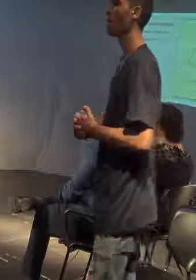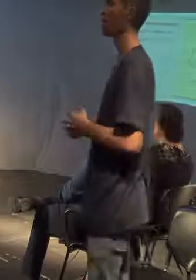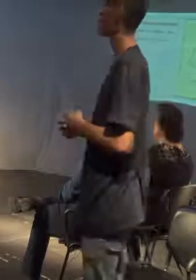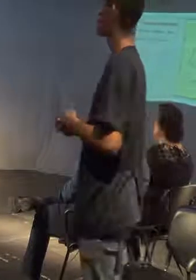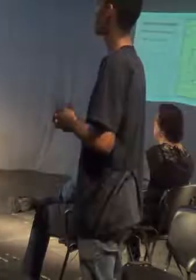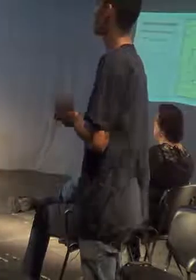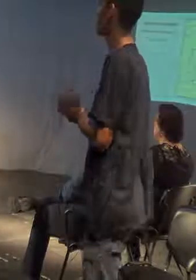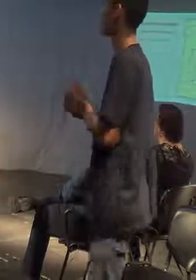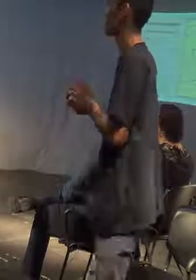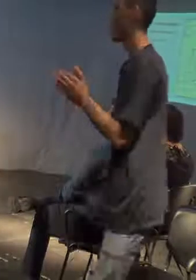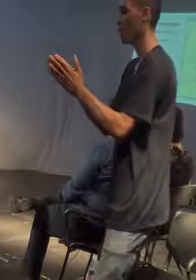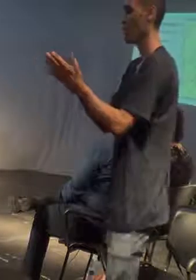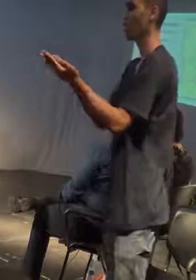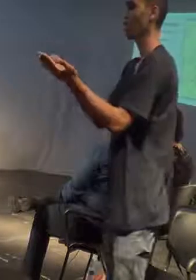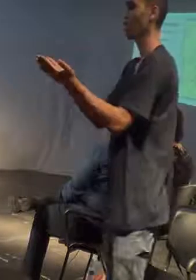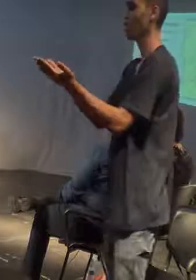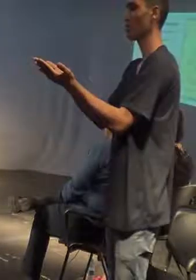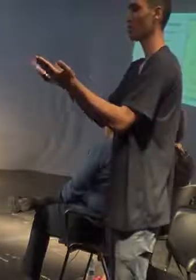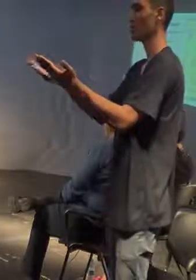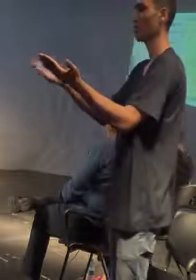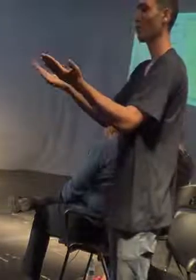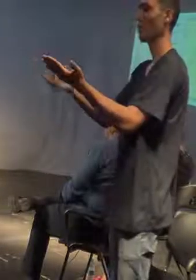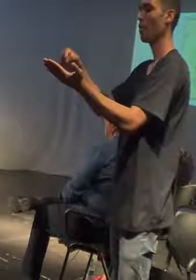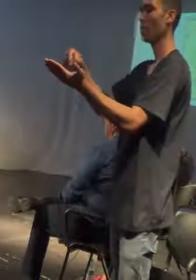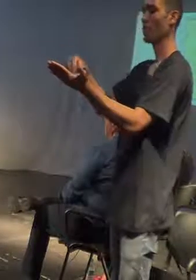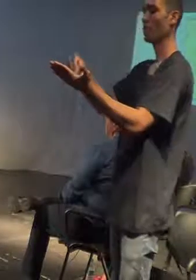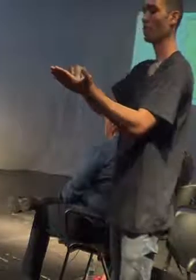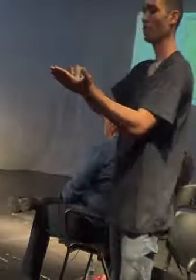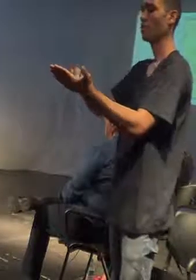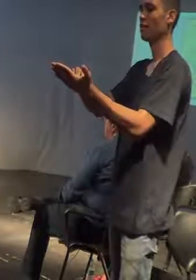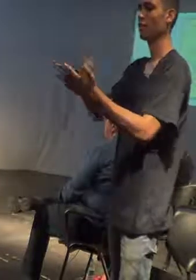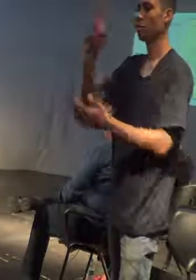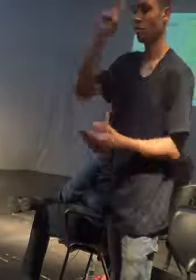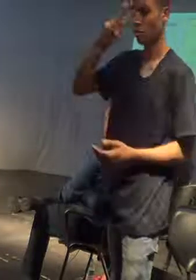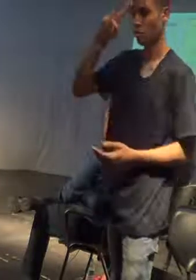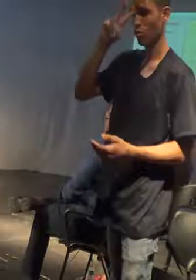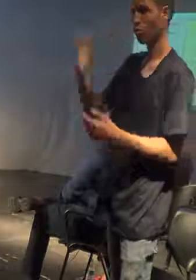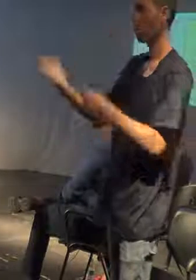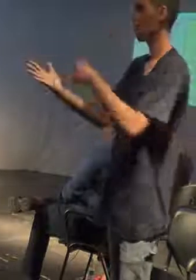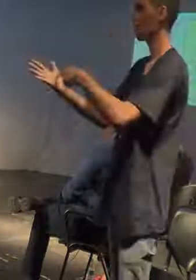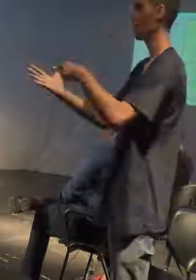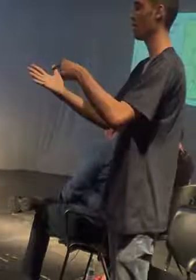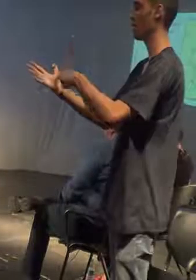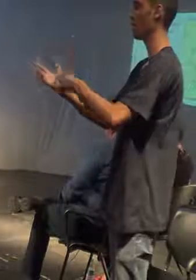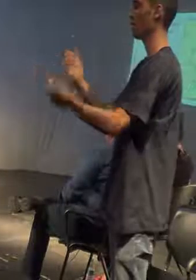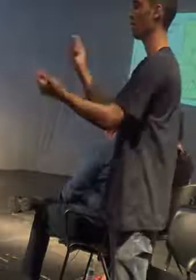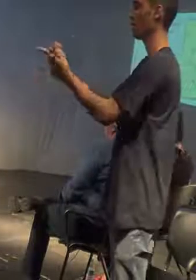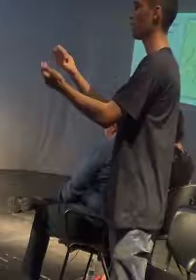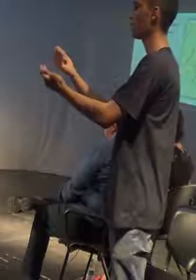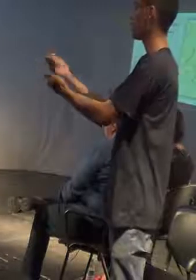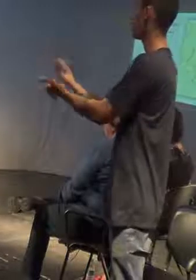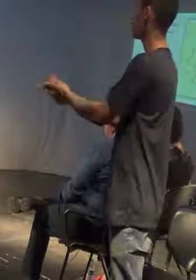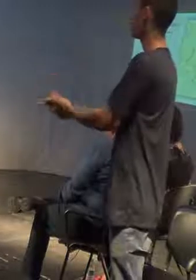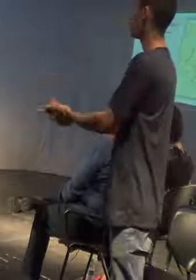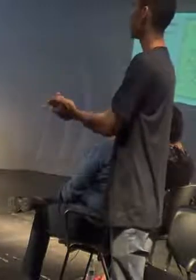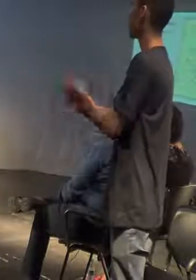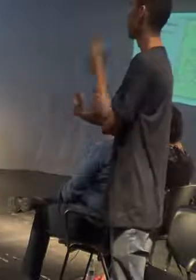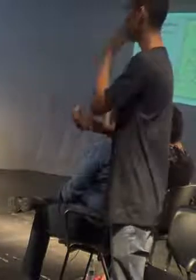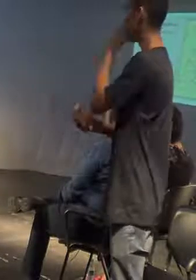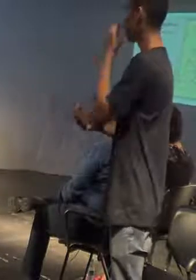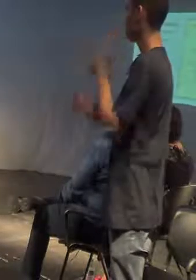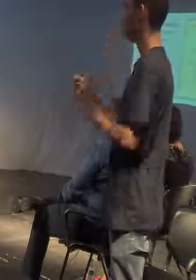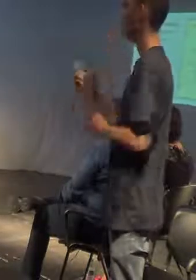é história e a segunda parte é comércio. Ele fez o livro vendendo espaço comercial. E eu tenho